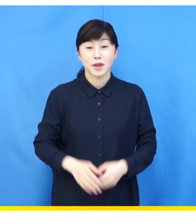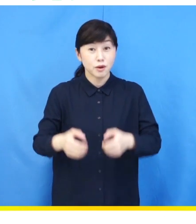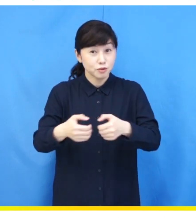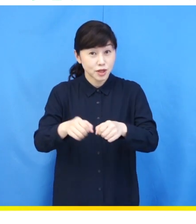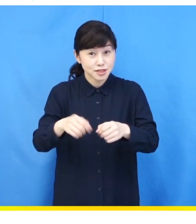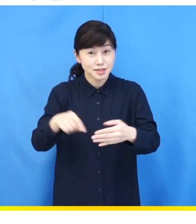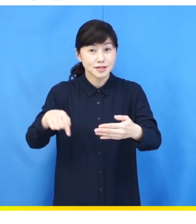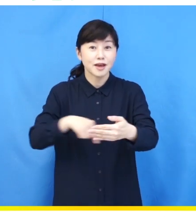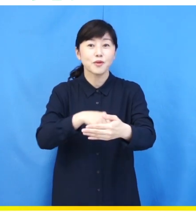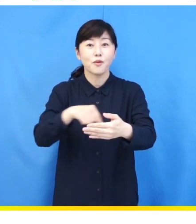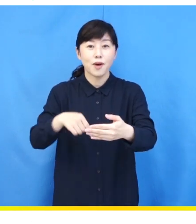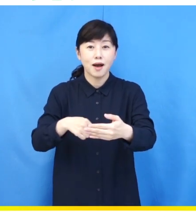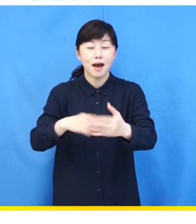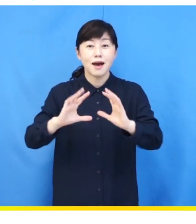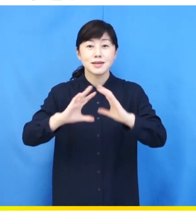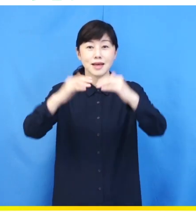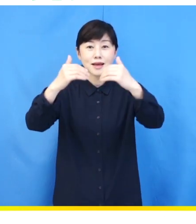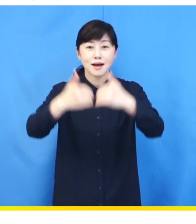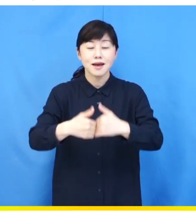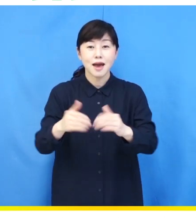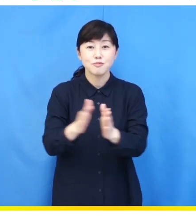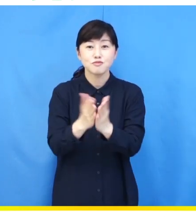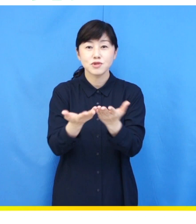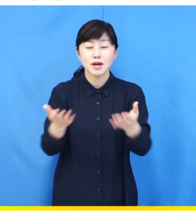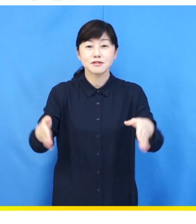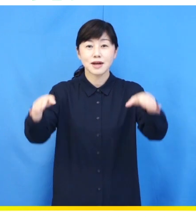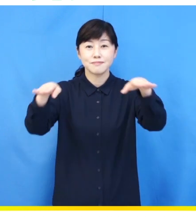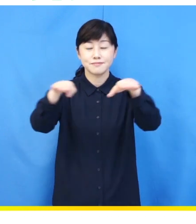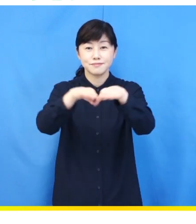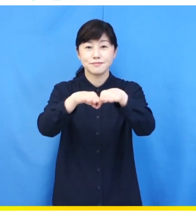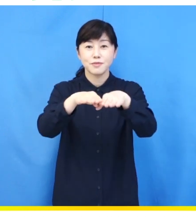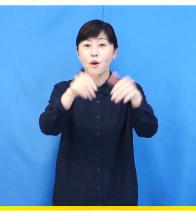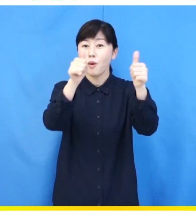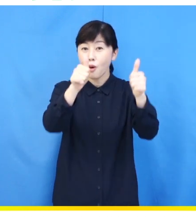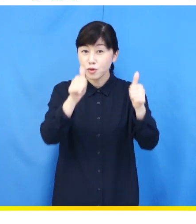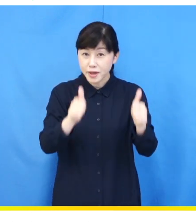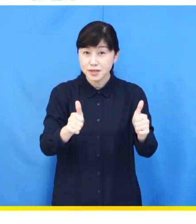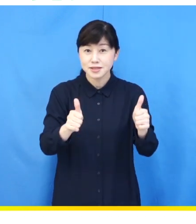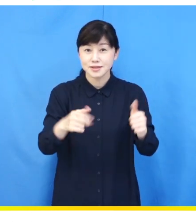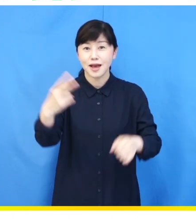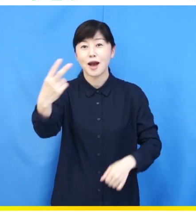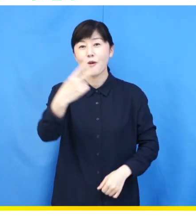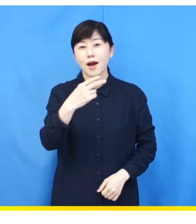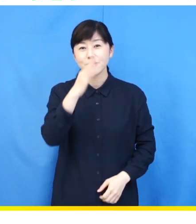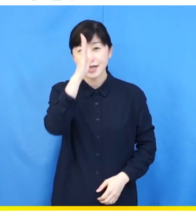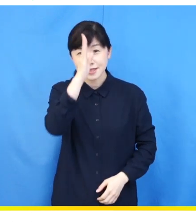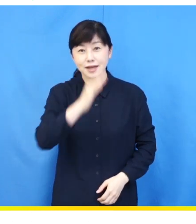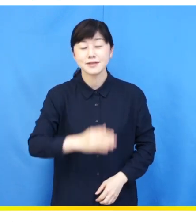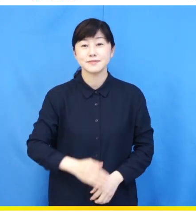詳しくは世田谷文学館のホームページをご覧下さい